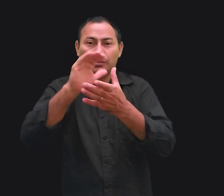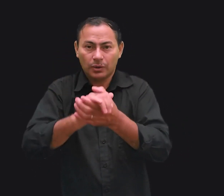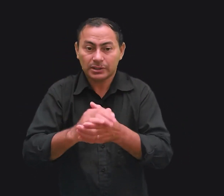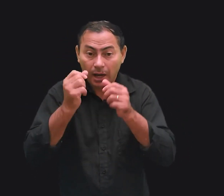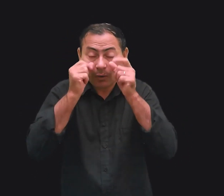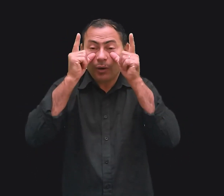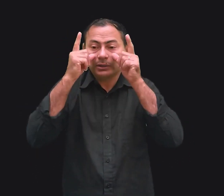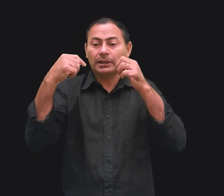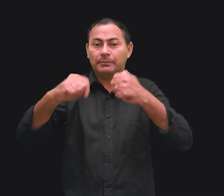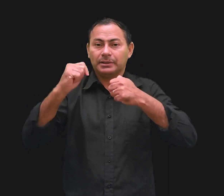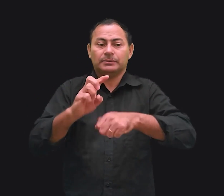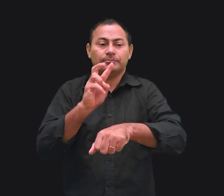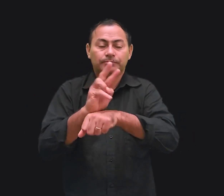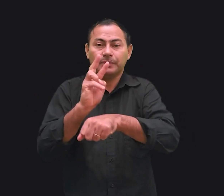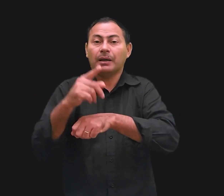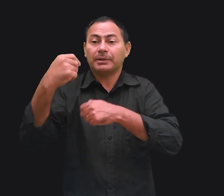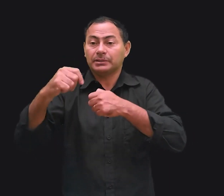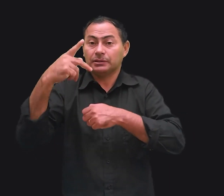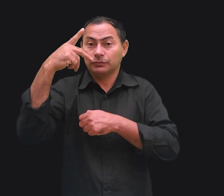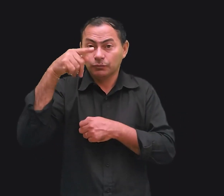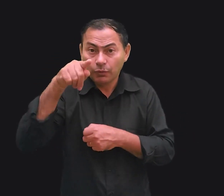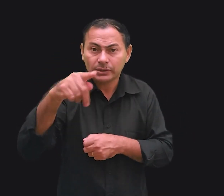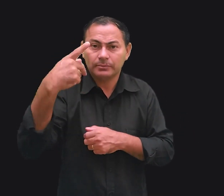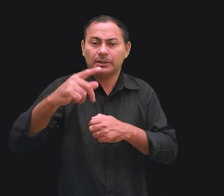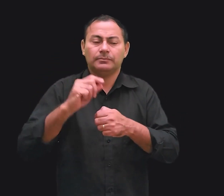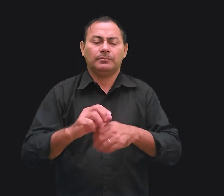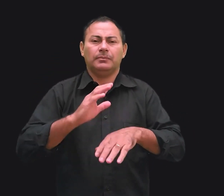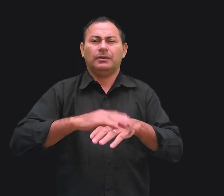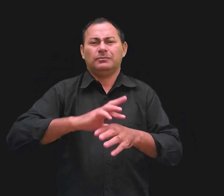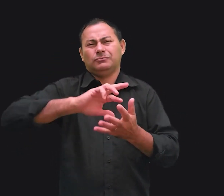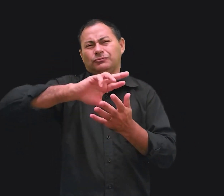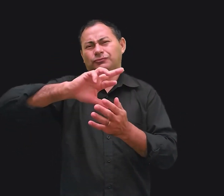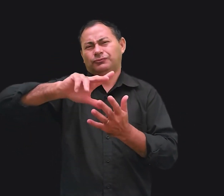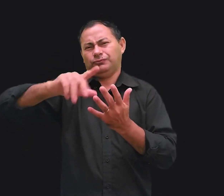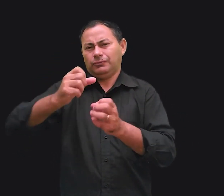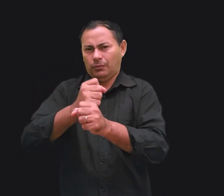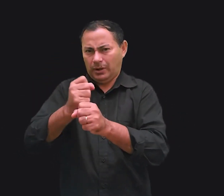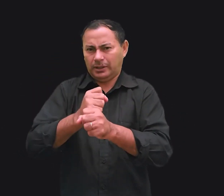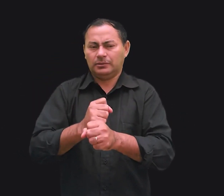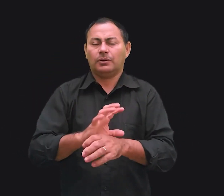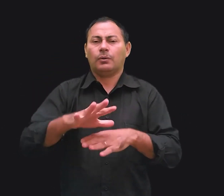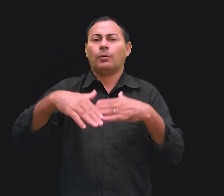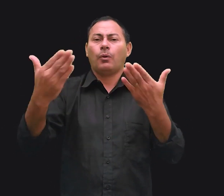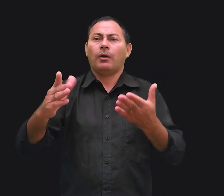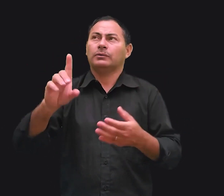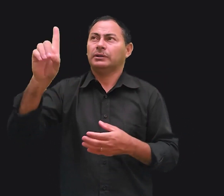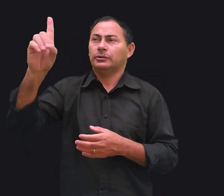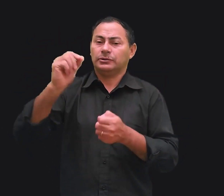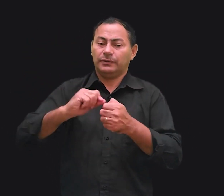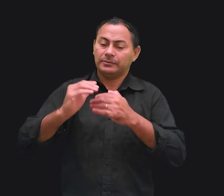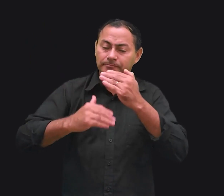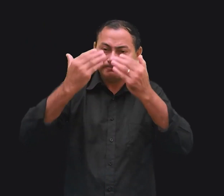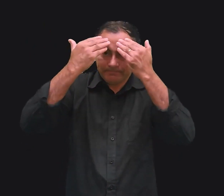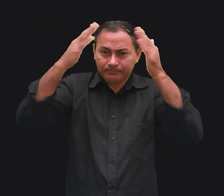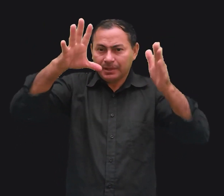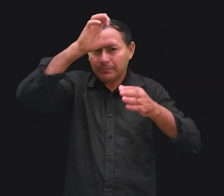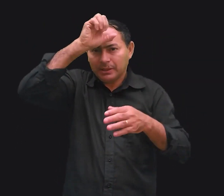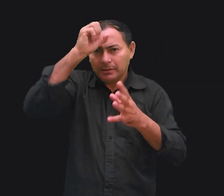sua esposa, e ela precisa de você. Foram vários anos de lutas durante os quais Deus o fez crescer